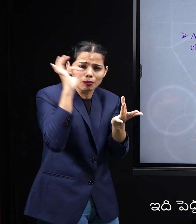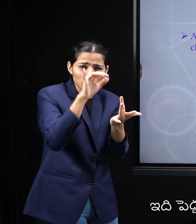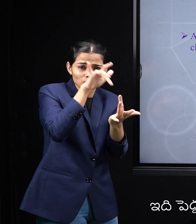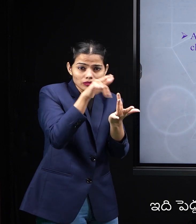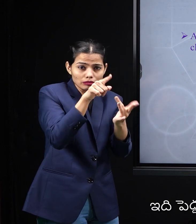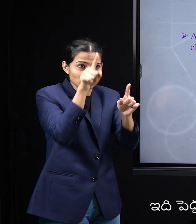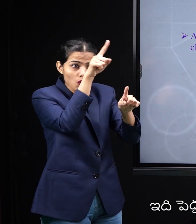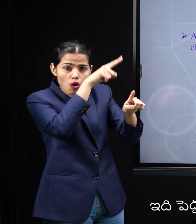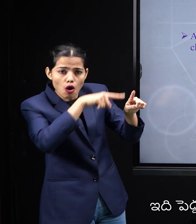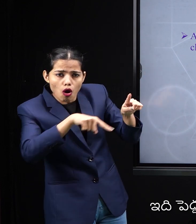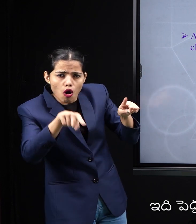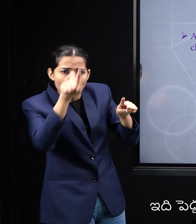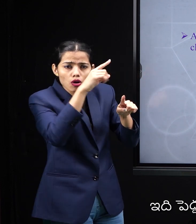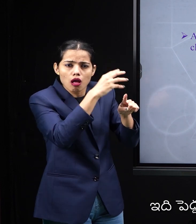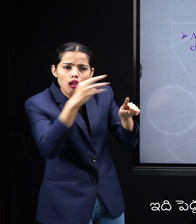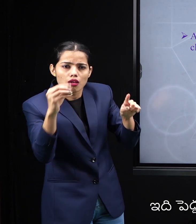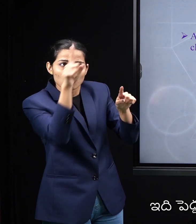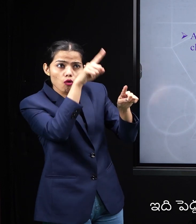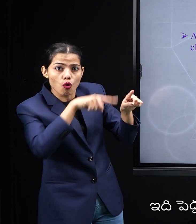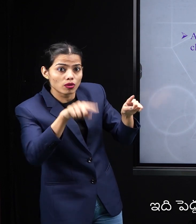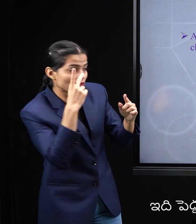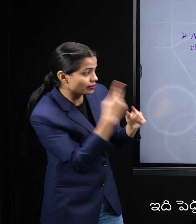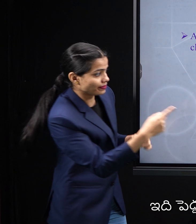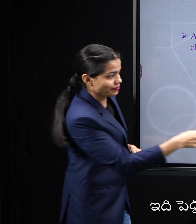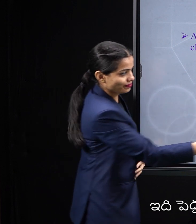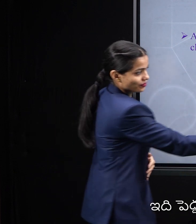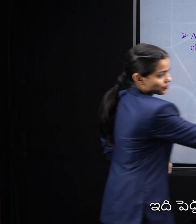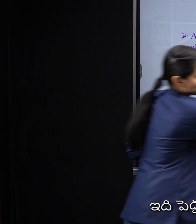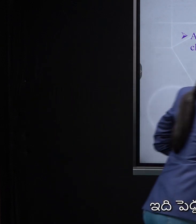ఇది పెద్ద లేదా చిన్న విభాగం కావచ్చు.